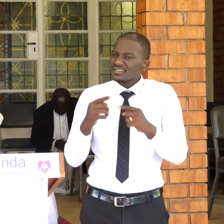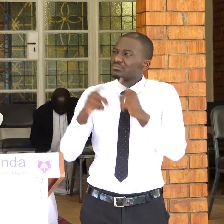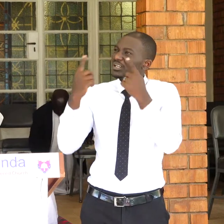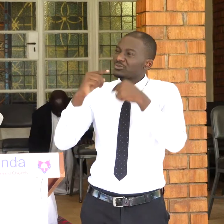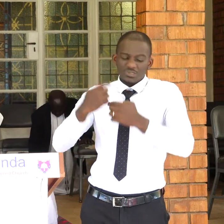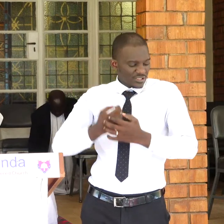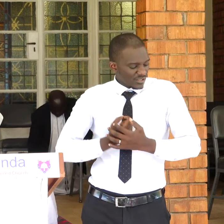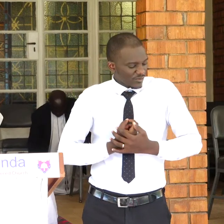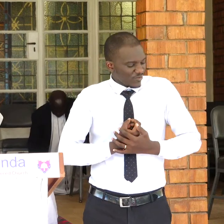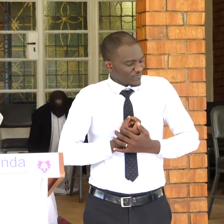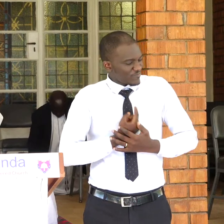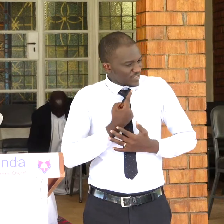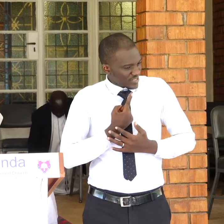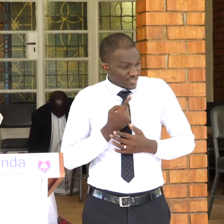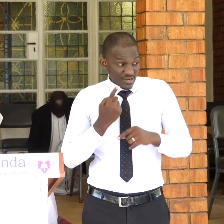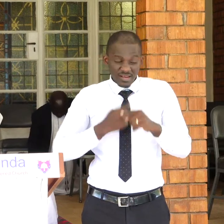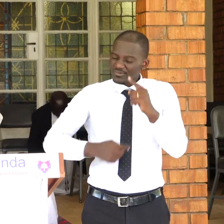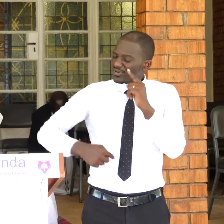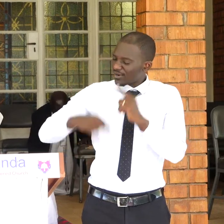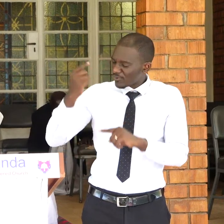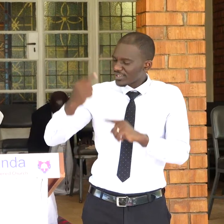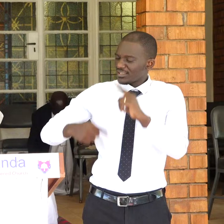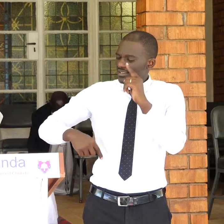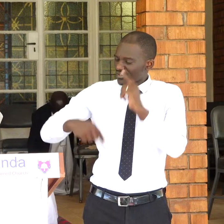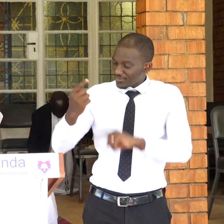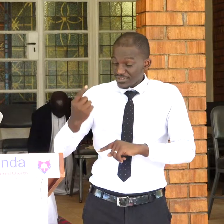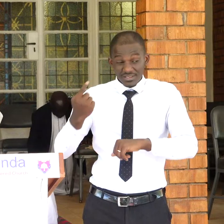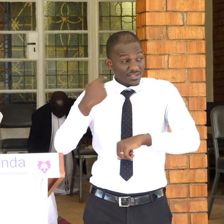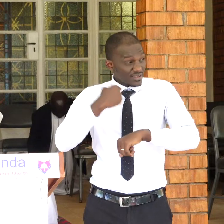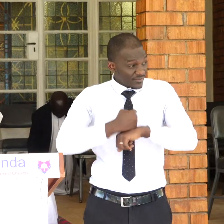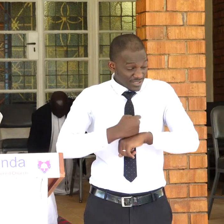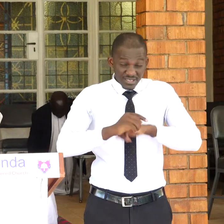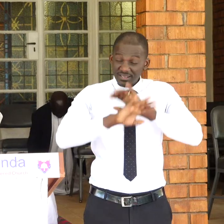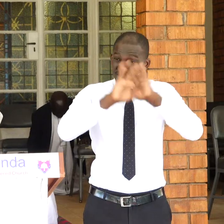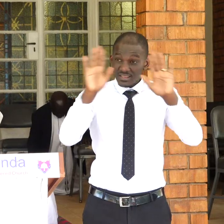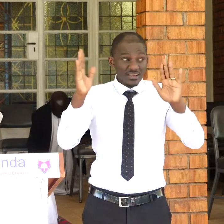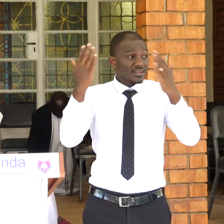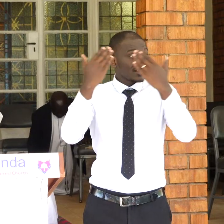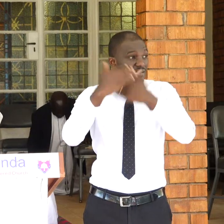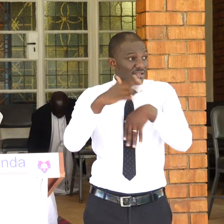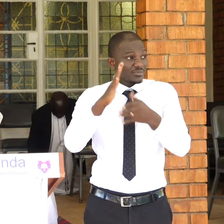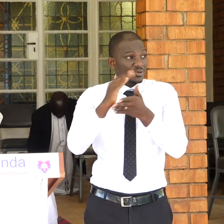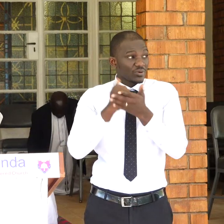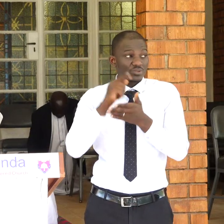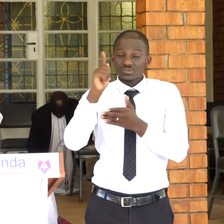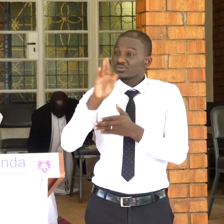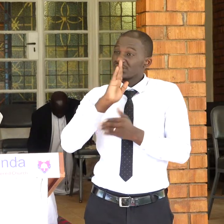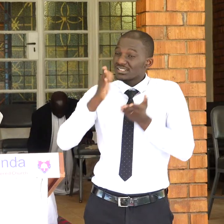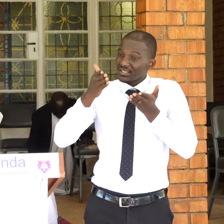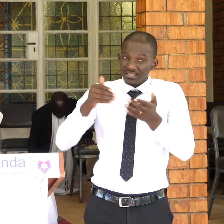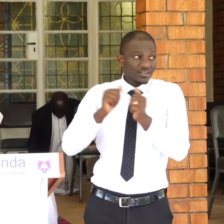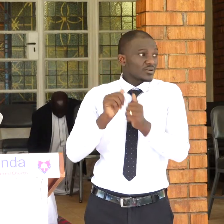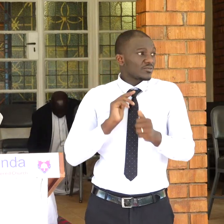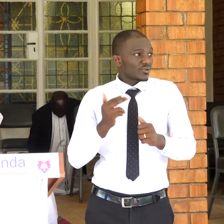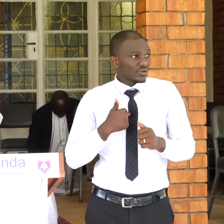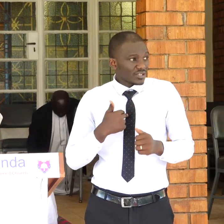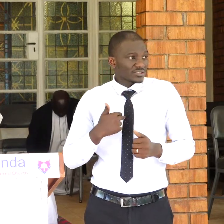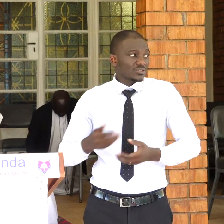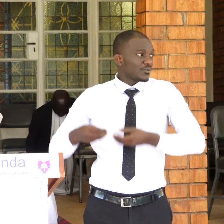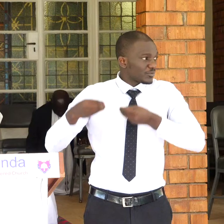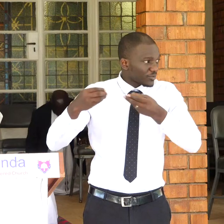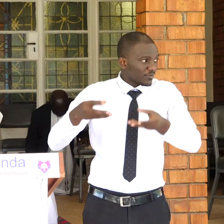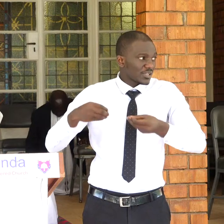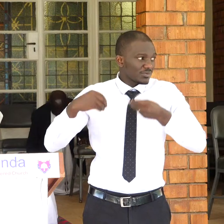bavumu era tuli bawanguza emisana n'ekiro tyotubeereddewo otugabiridde era